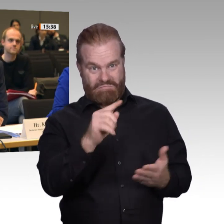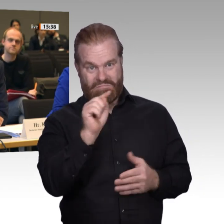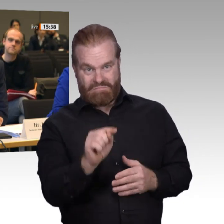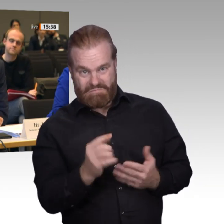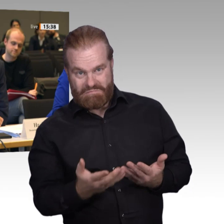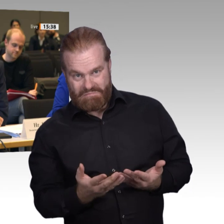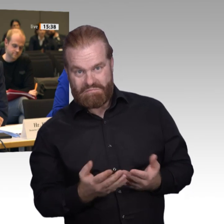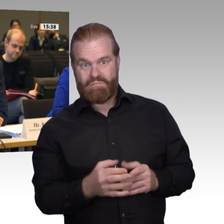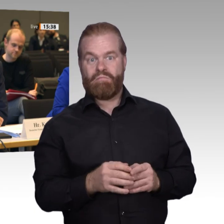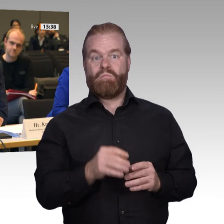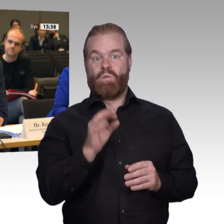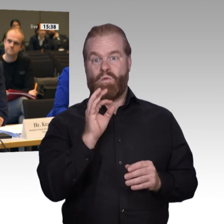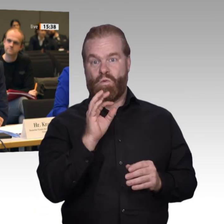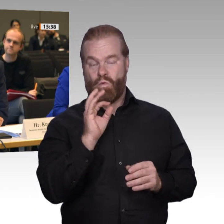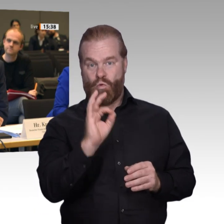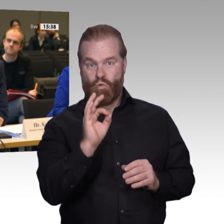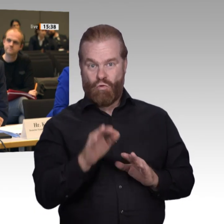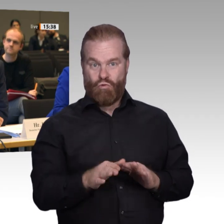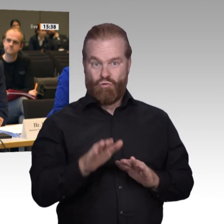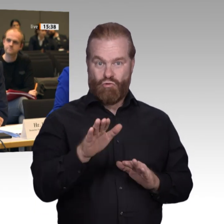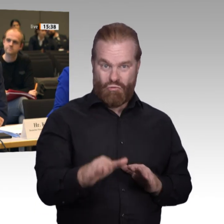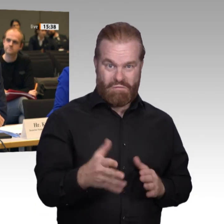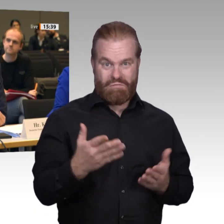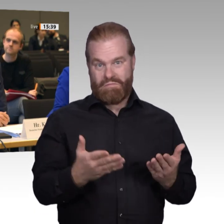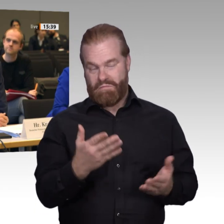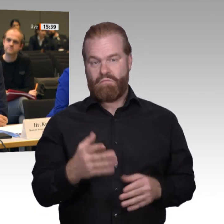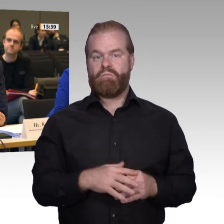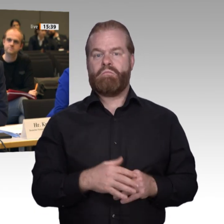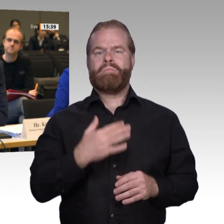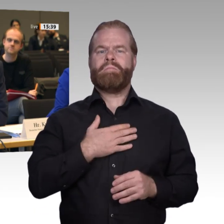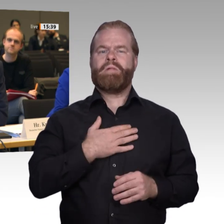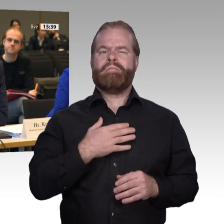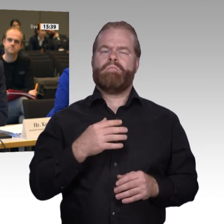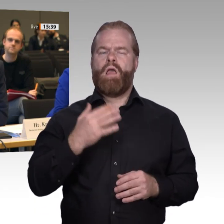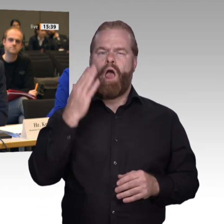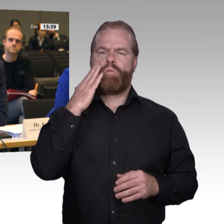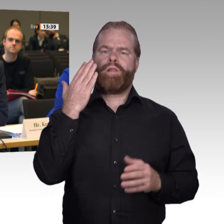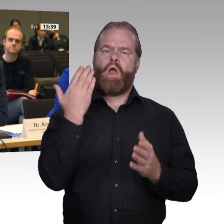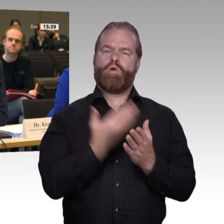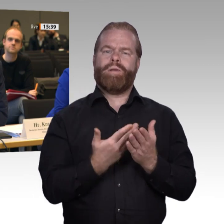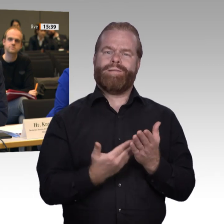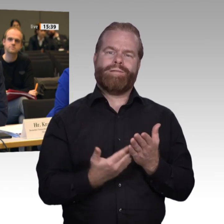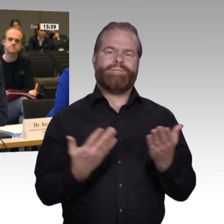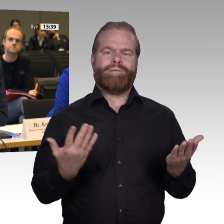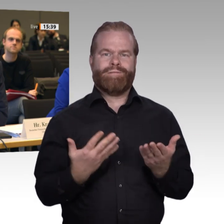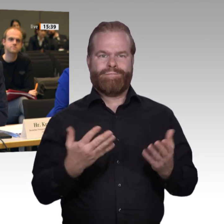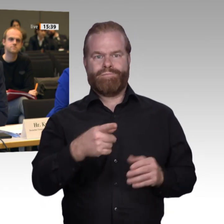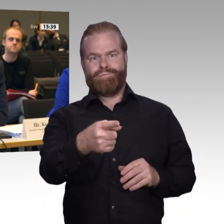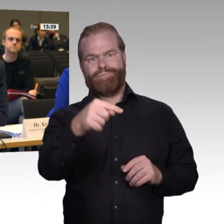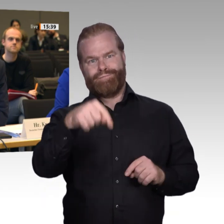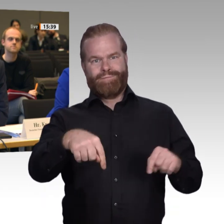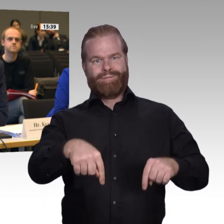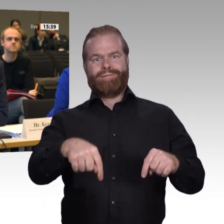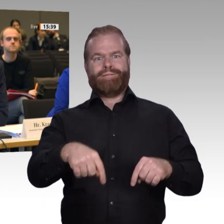Argument lautet, dass Sie hier mit einem vergleichsweise überschaubaren finanziellen und